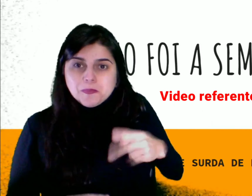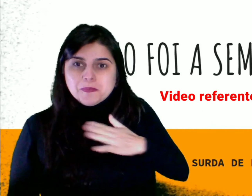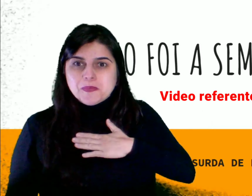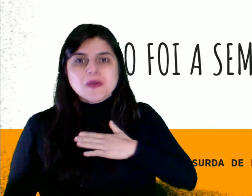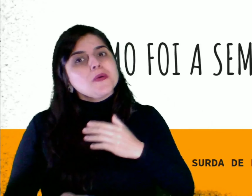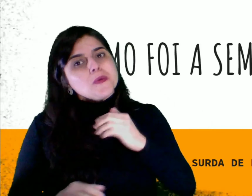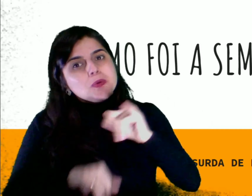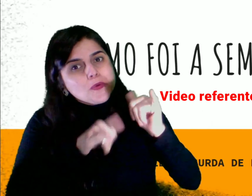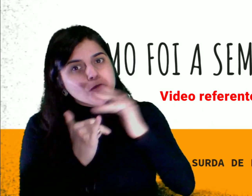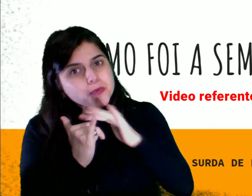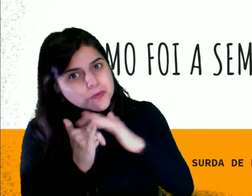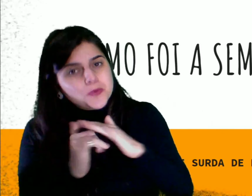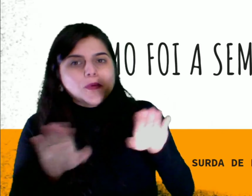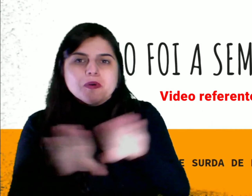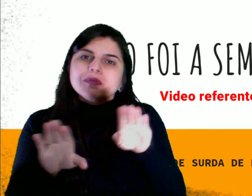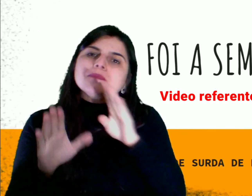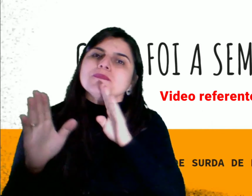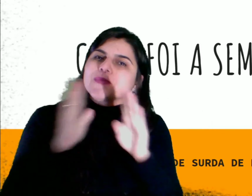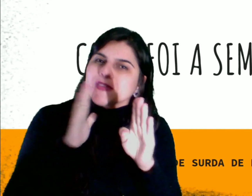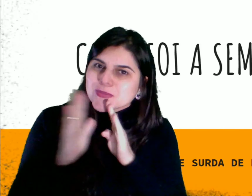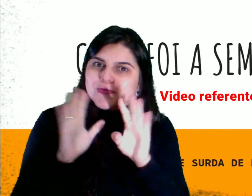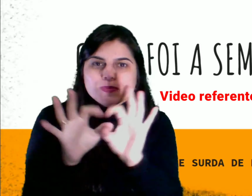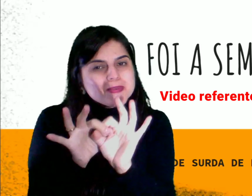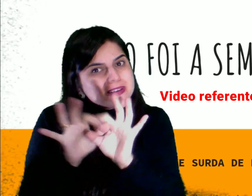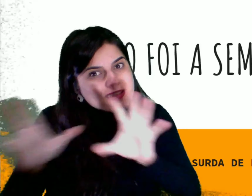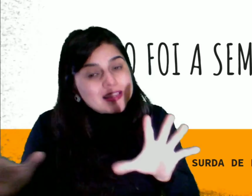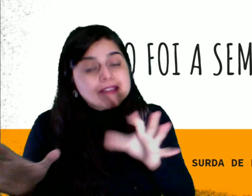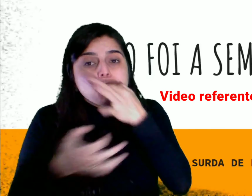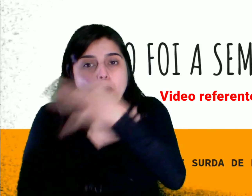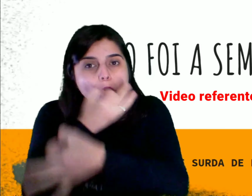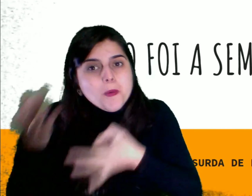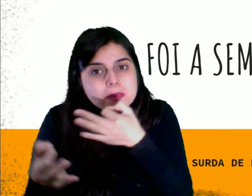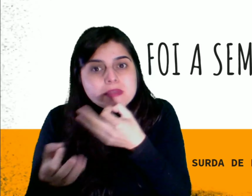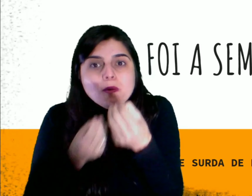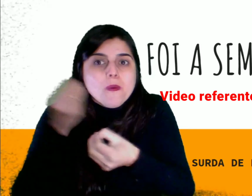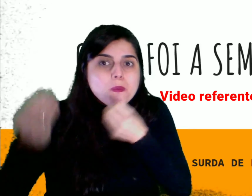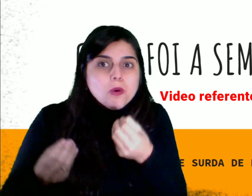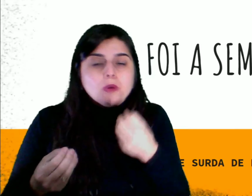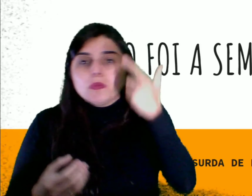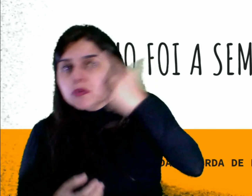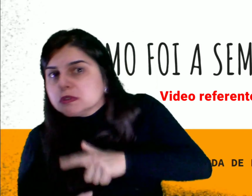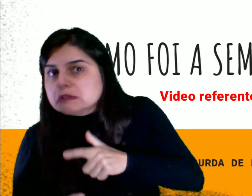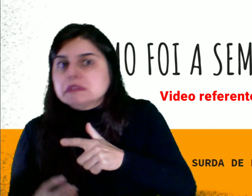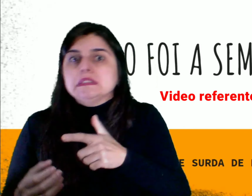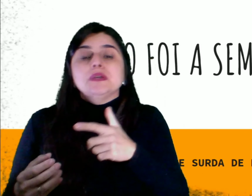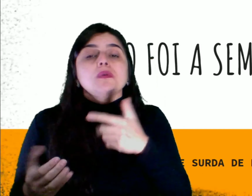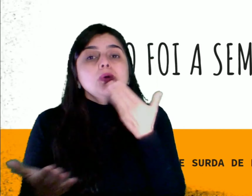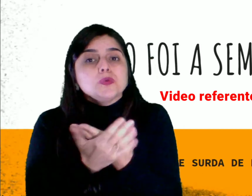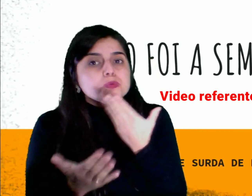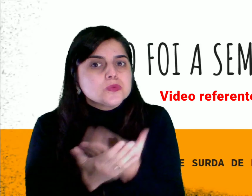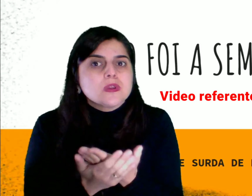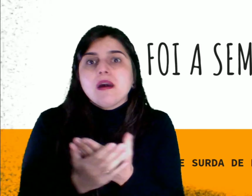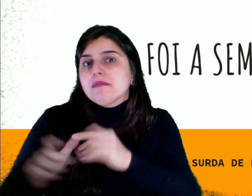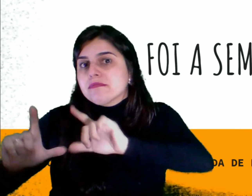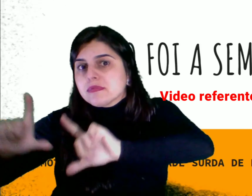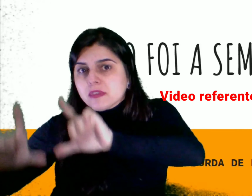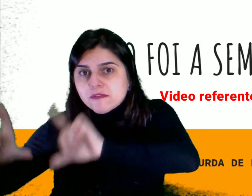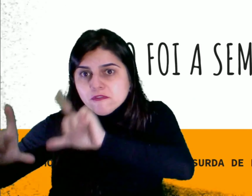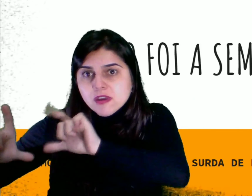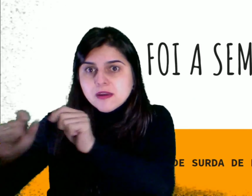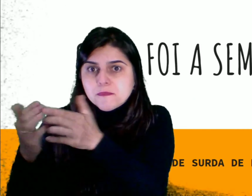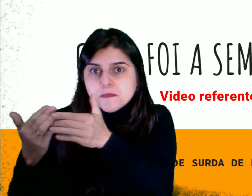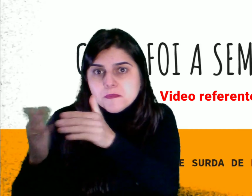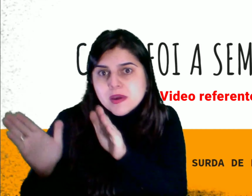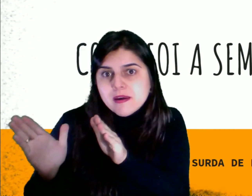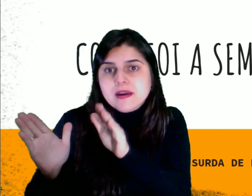desafio, como foi, né? Eu quero contar isso para vocês, colocando aqui no meu canal do YouTube, né, do Face, onde